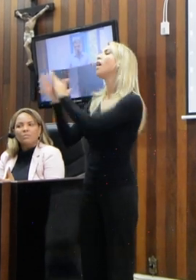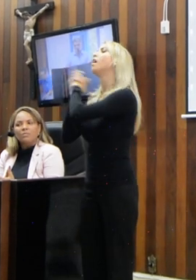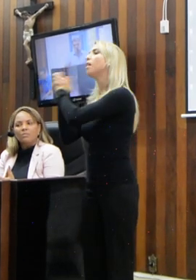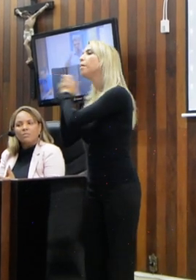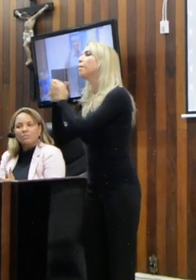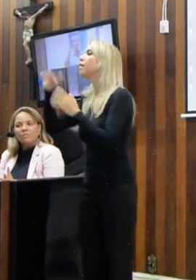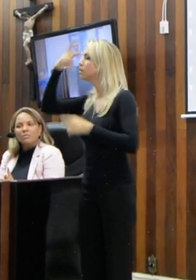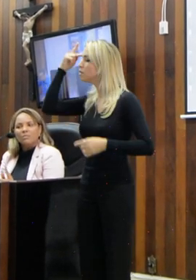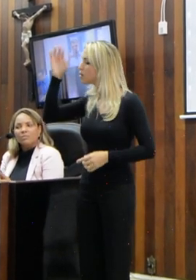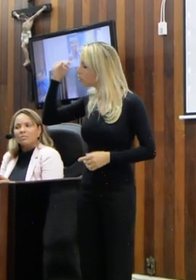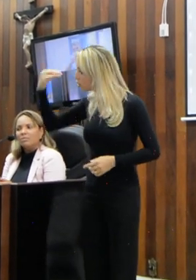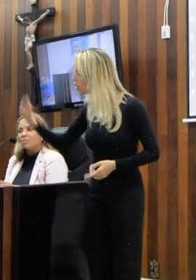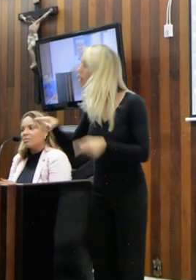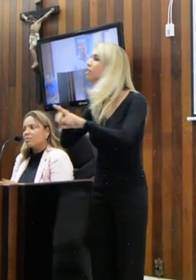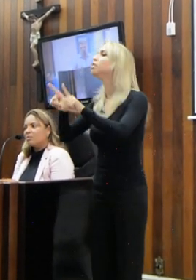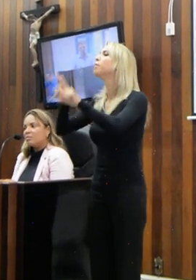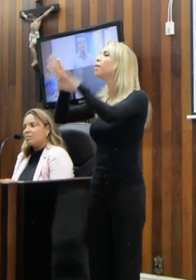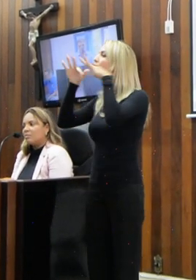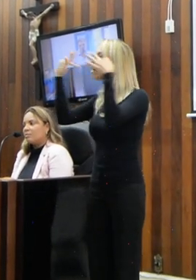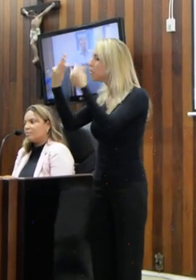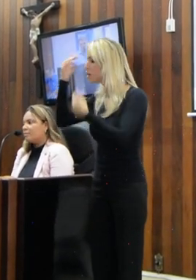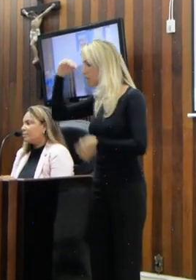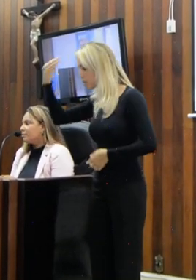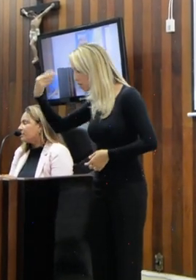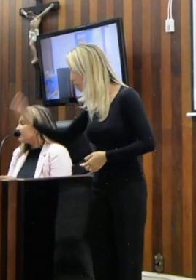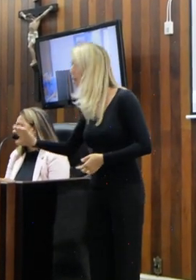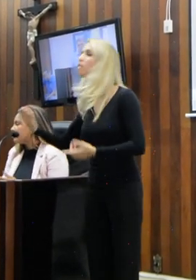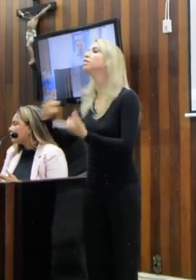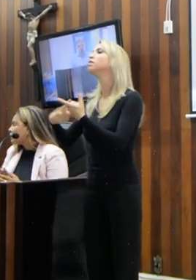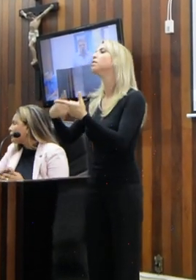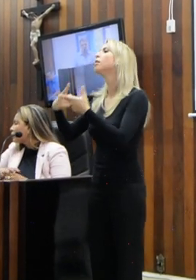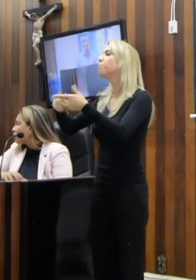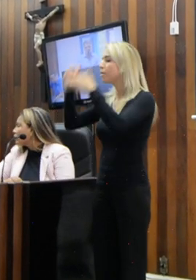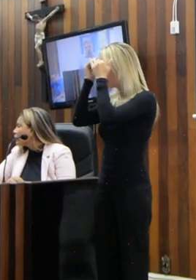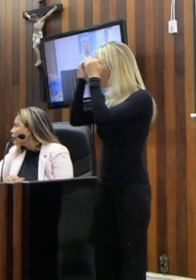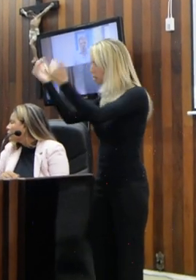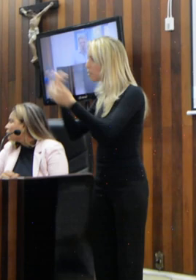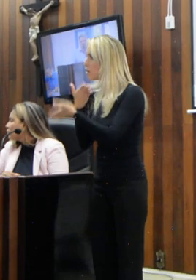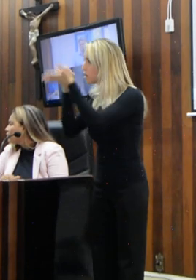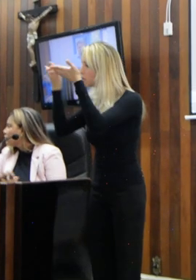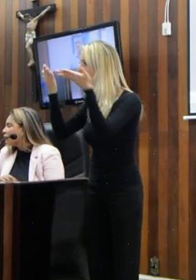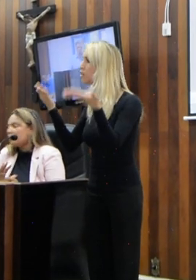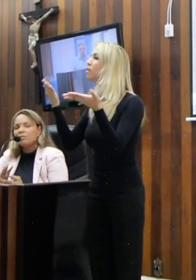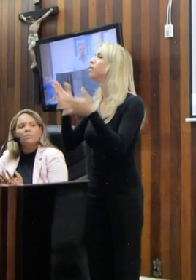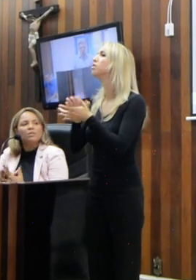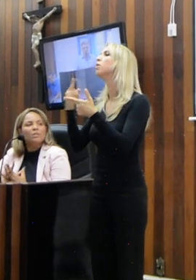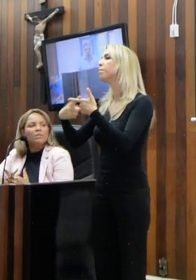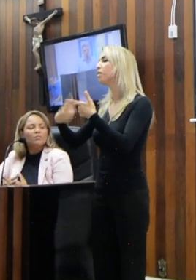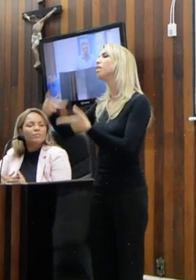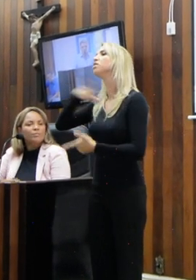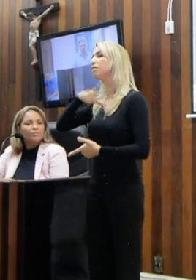homenageados, parabéns às famílias dos homenageados. Vocês merecem essa homenagem